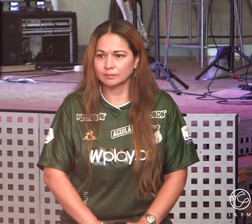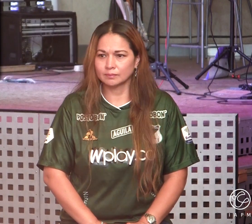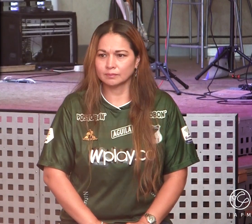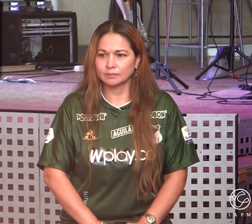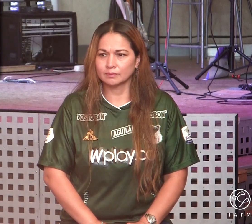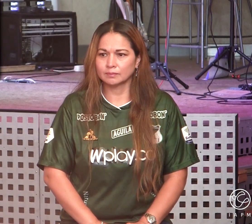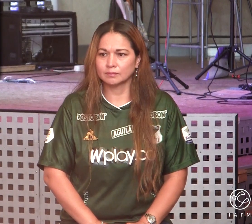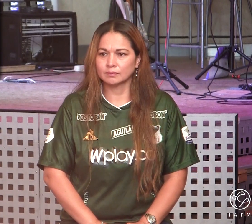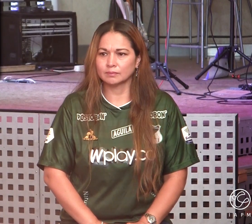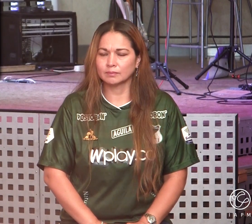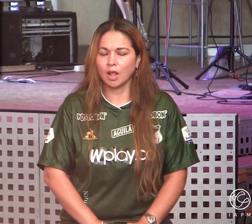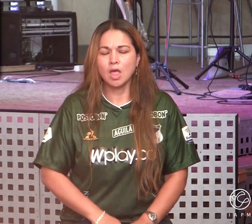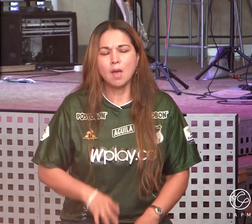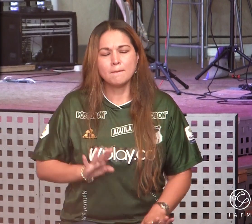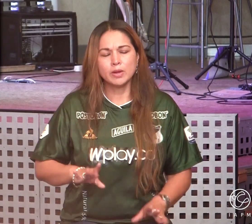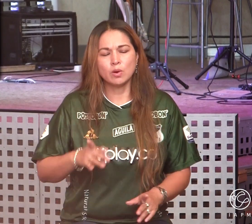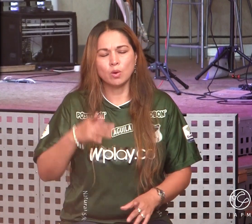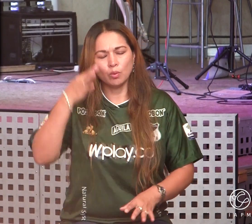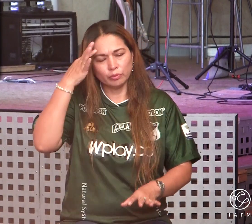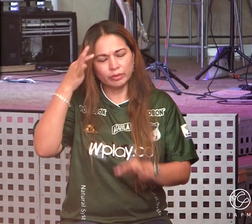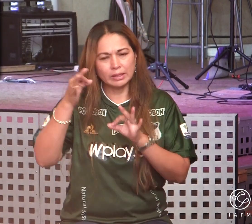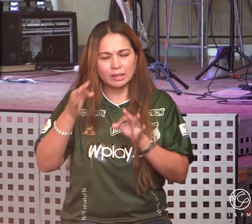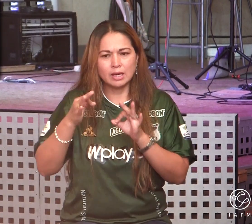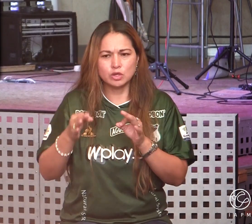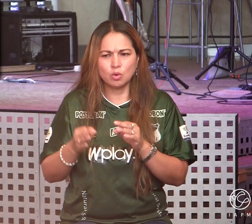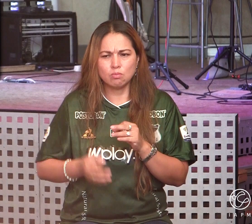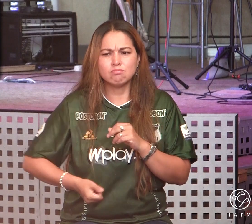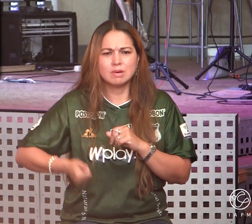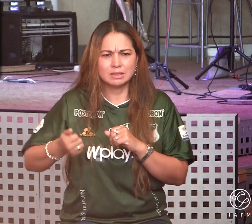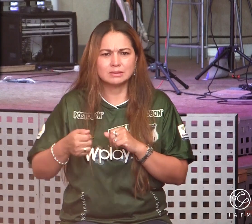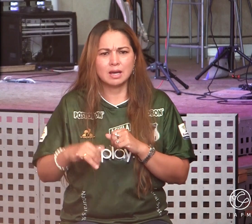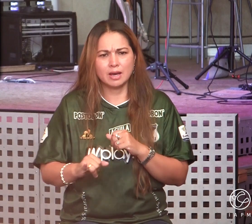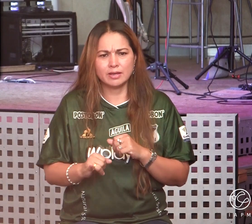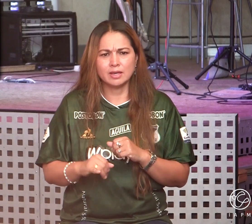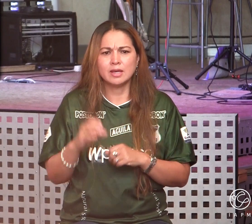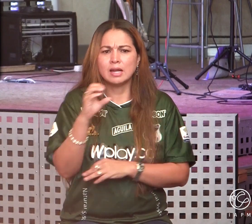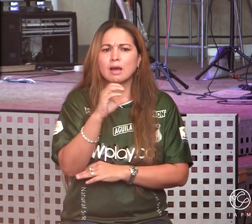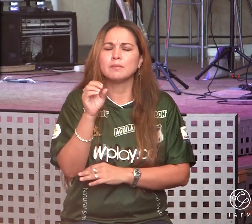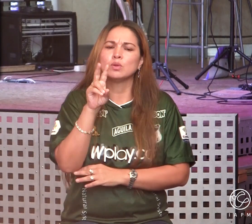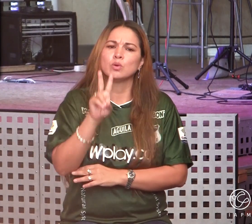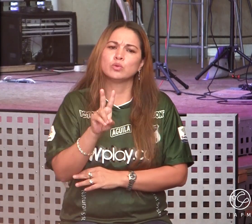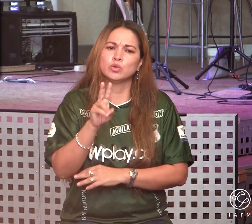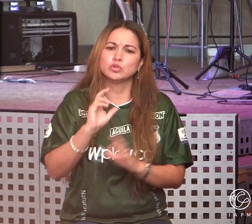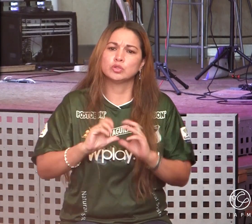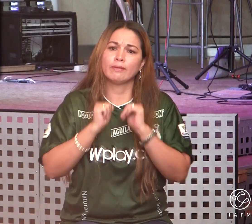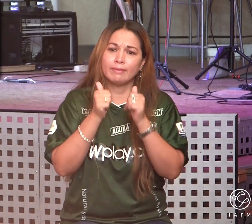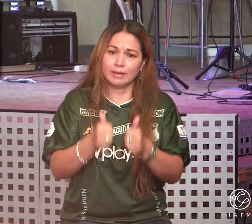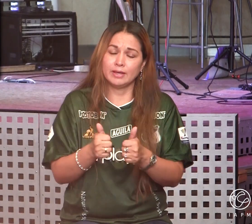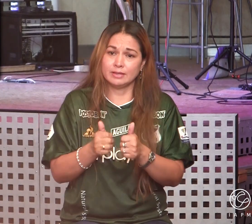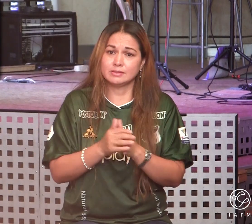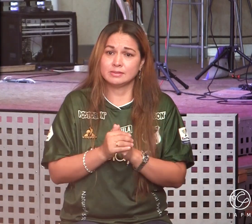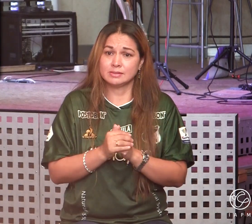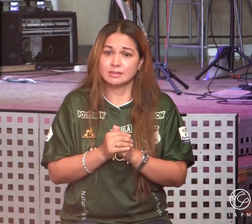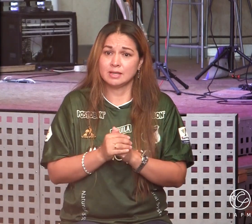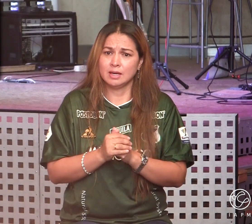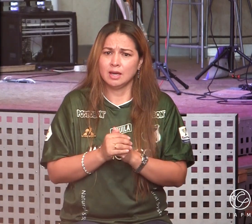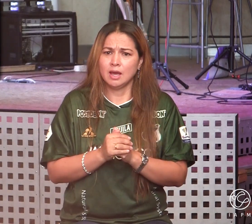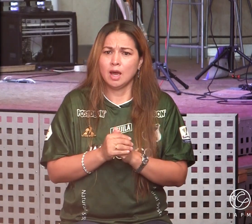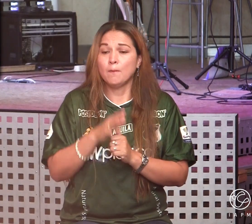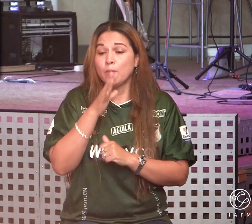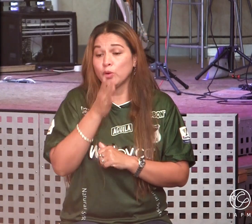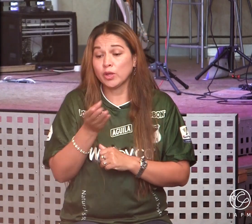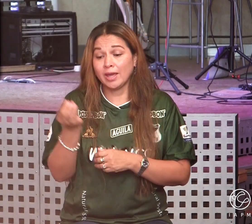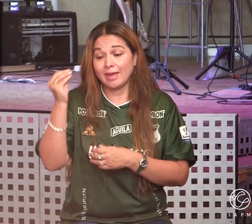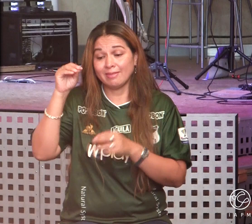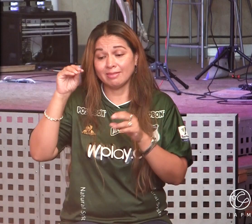familia, porque es otra cosa más que aparece en el capítulo 2 de Génesis. Y eso me lleva a mí a un discurso mucho más largo en cuanto